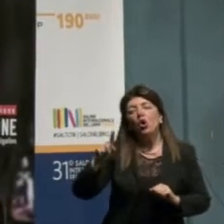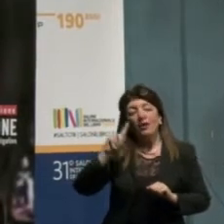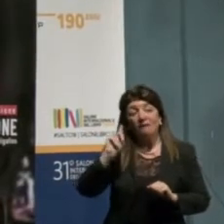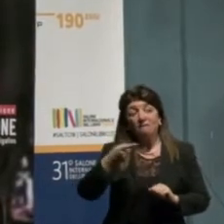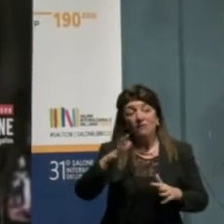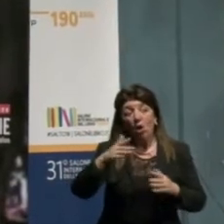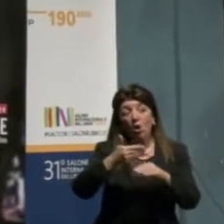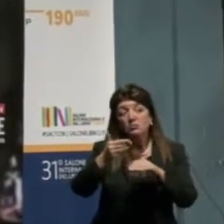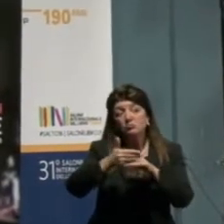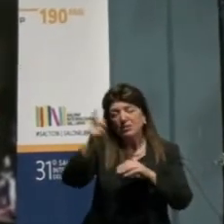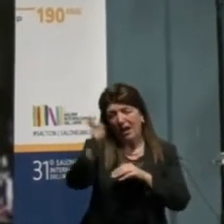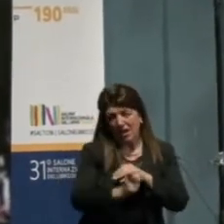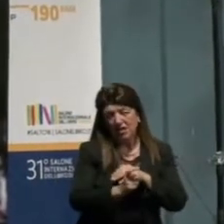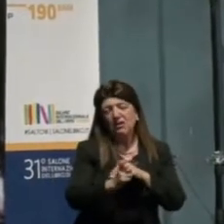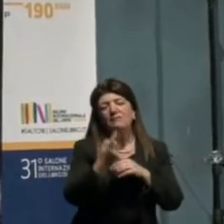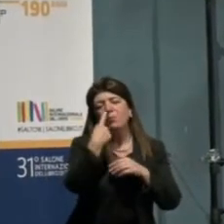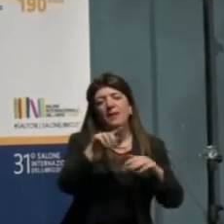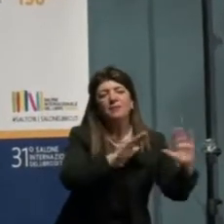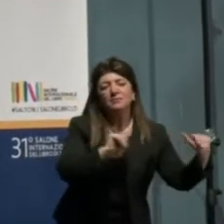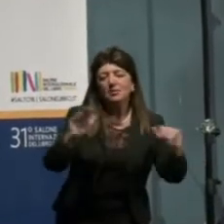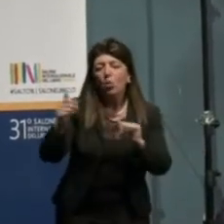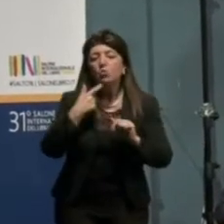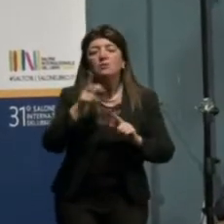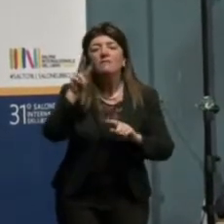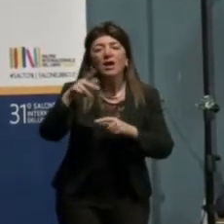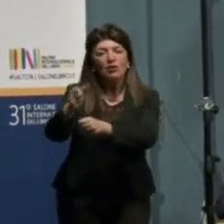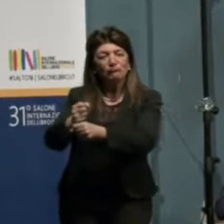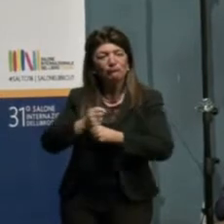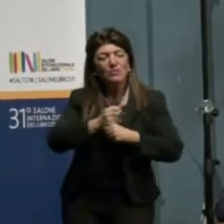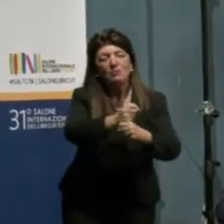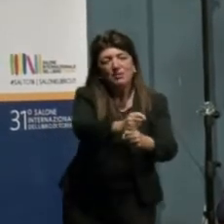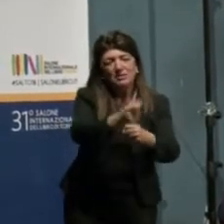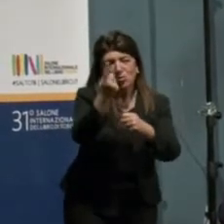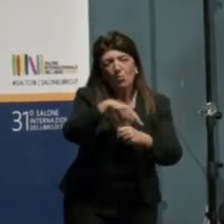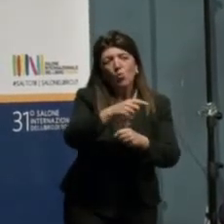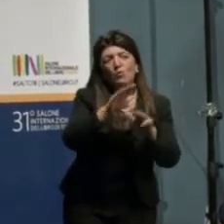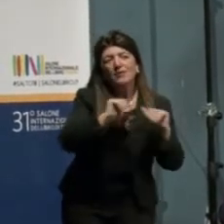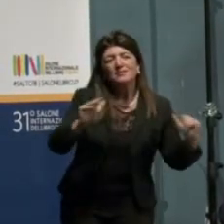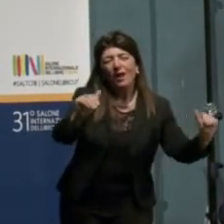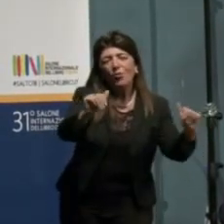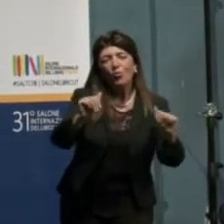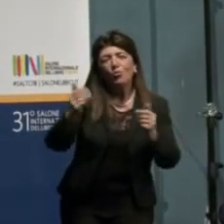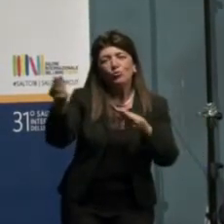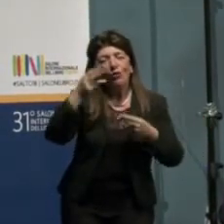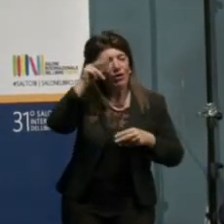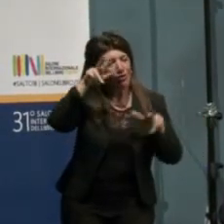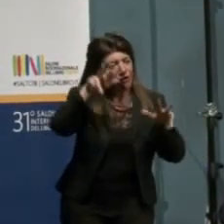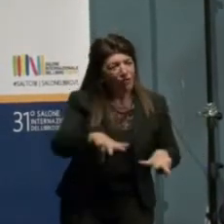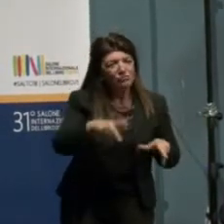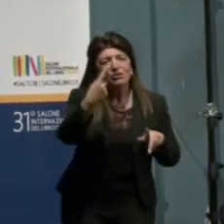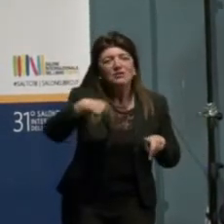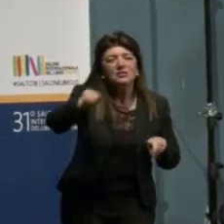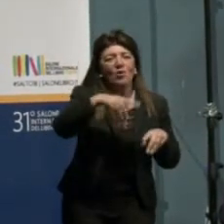raggiungerà ha forse avrà tempo per un saluto ma insomma rappresentò anche il saluto la sua presenza la sua riconoscenza per la vostra